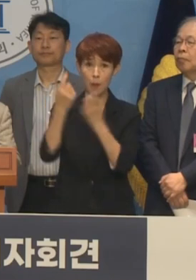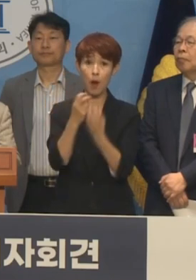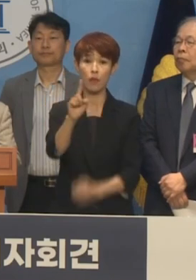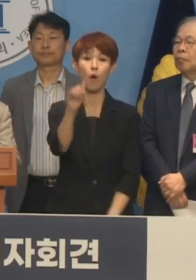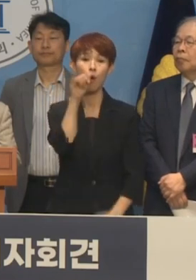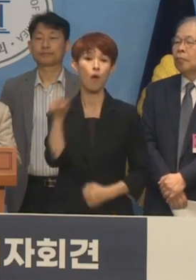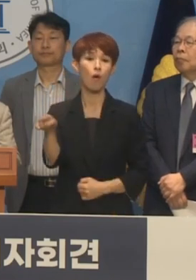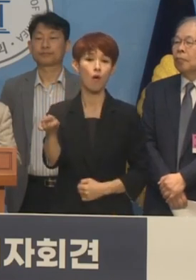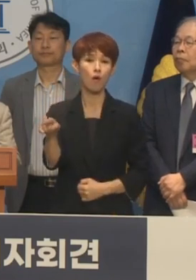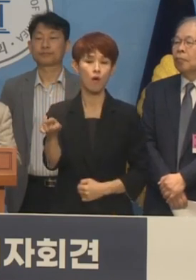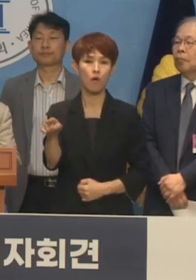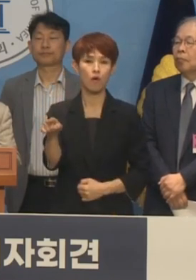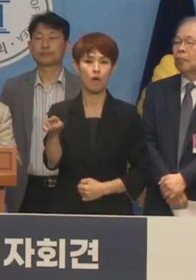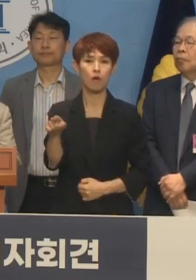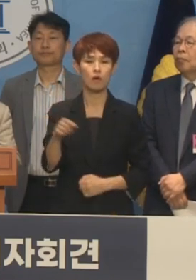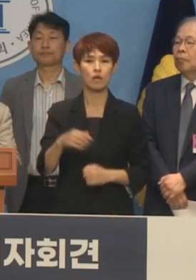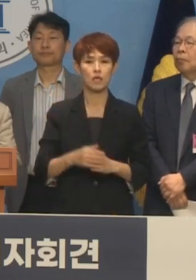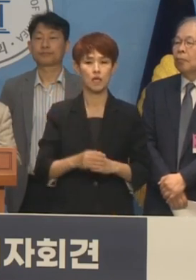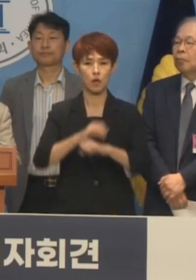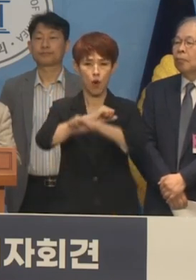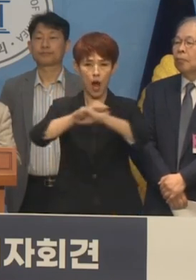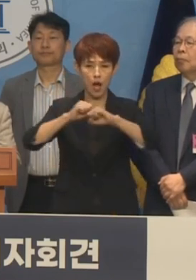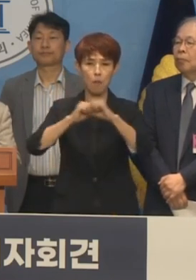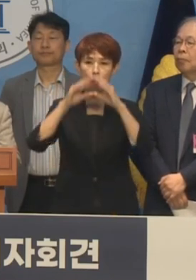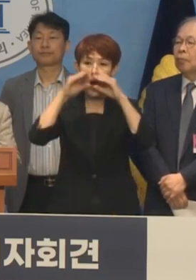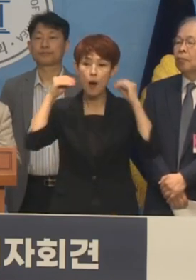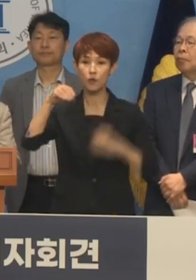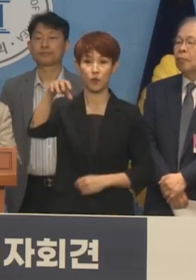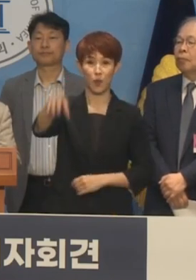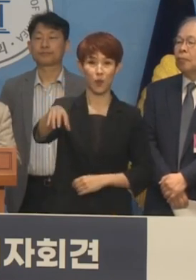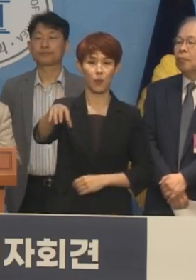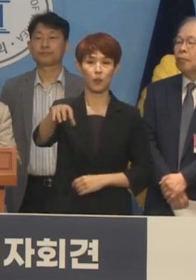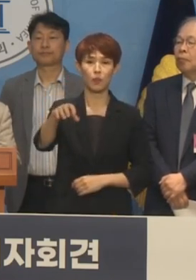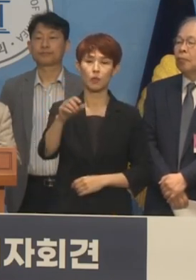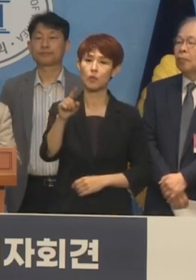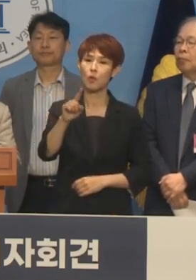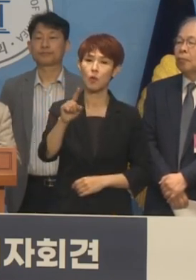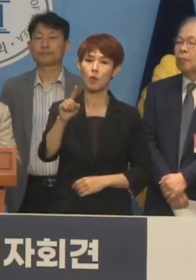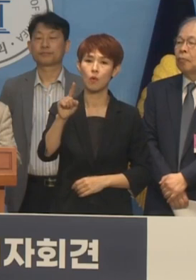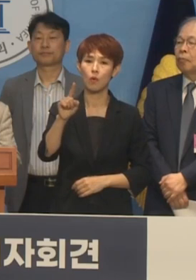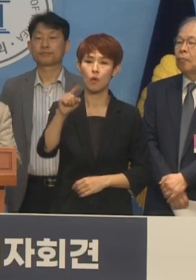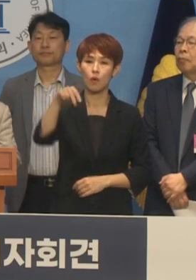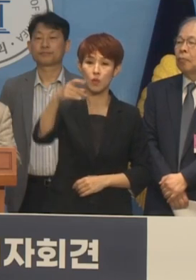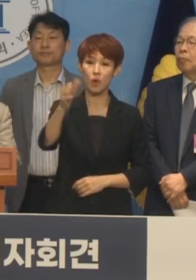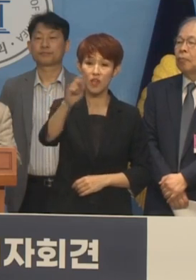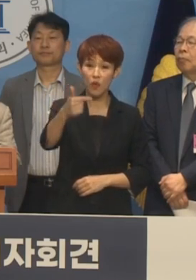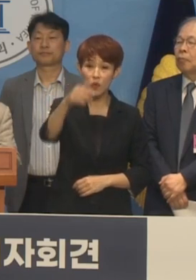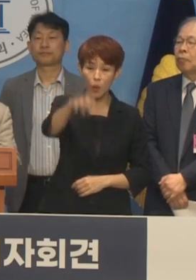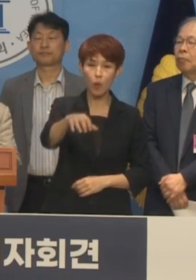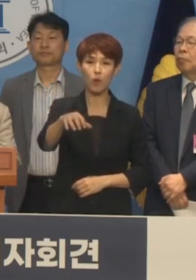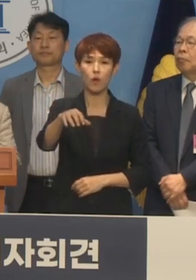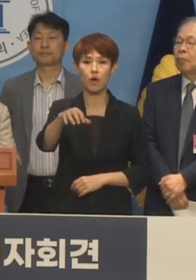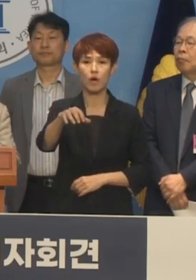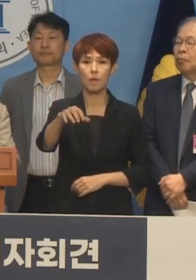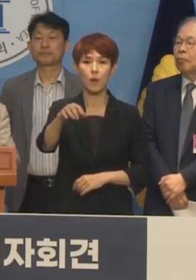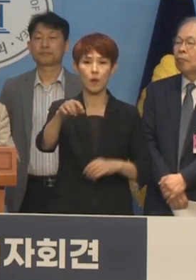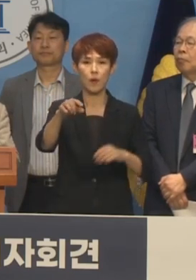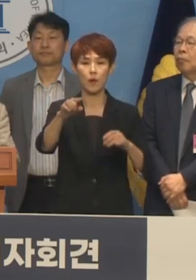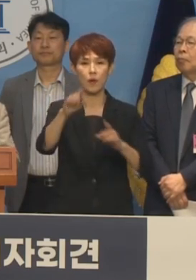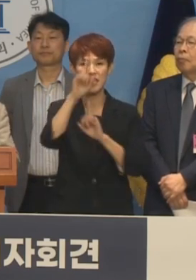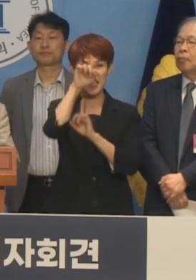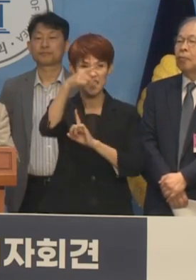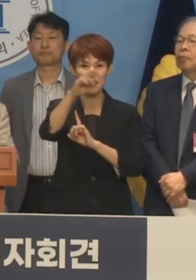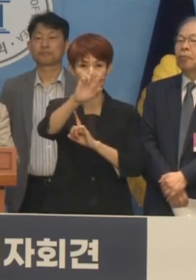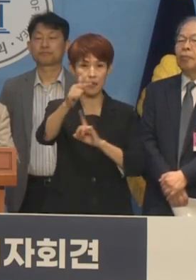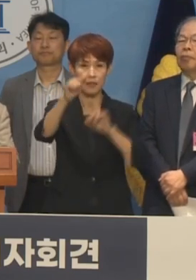있습니다. 광화문 광장이나 송현동 그 광장 입구에 그런 표석을 하나 깨뜨려 가지고